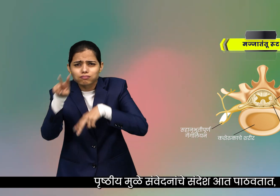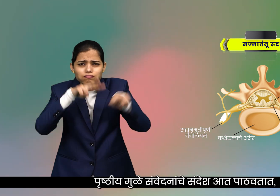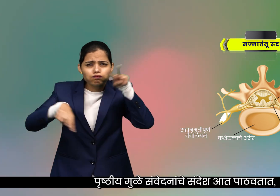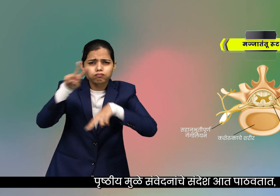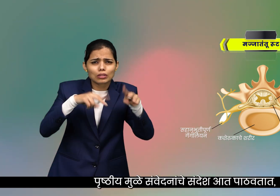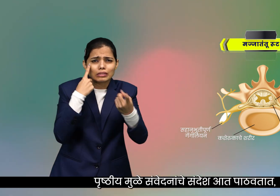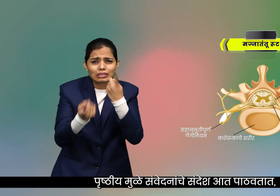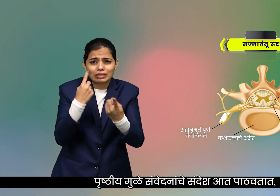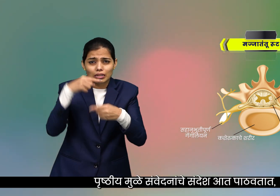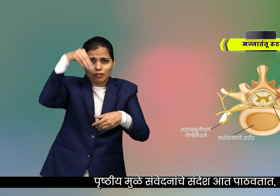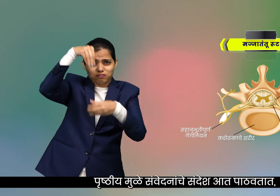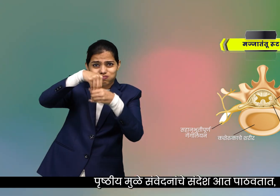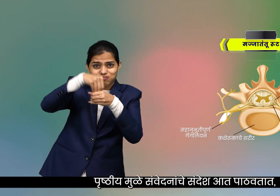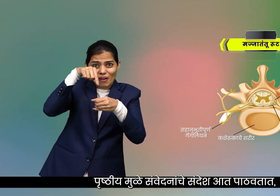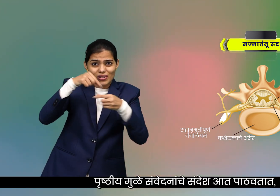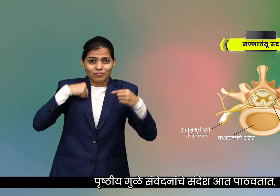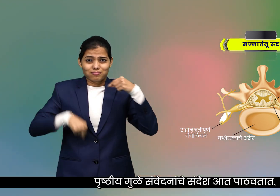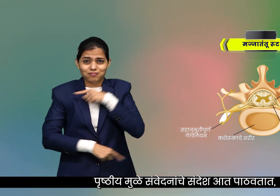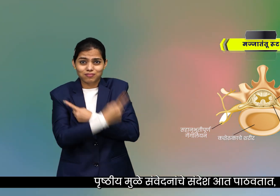पृष्ठीय मुळे संवेदनांचे संदेश आत पाठवतात,